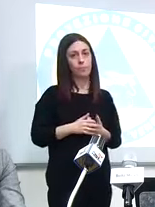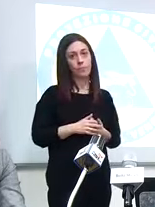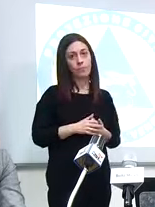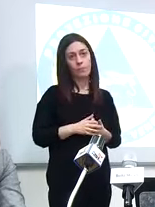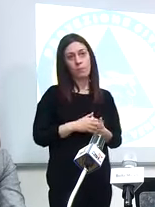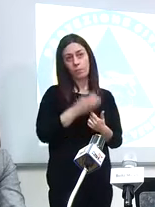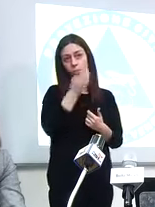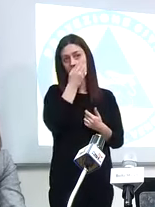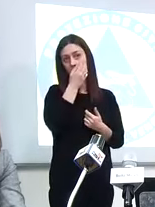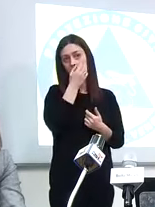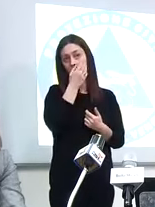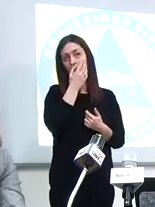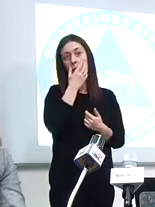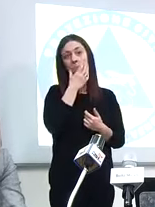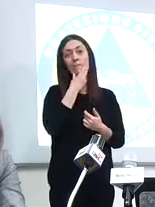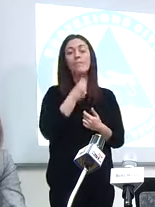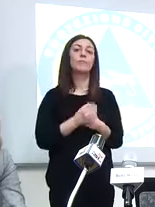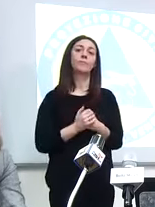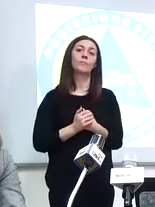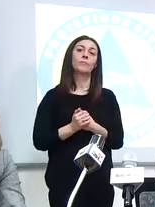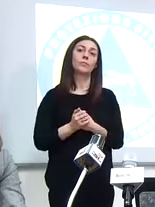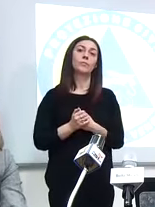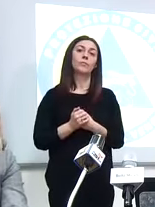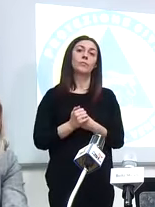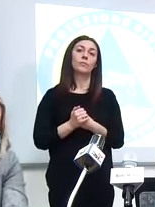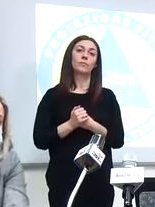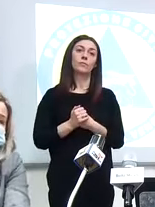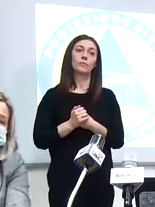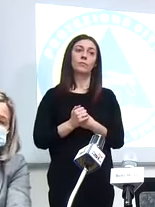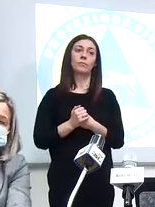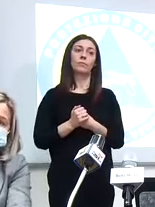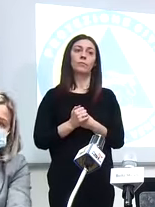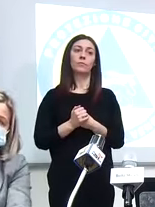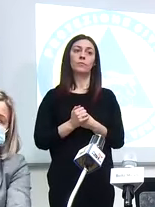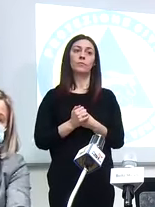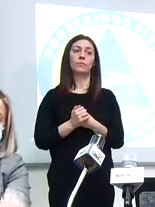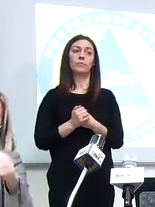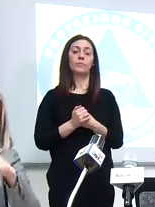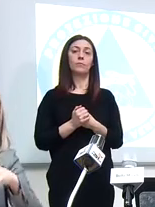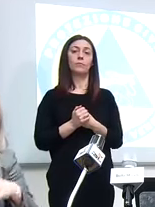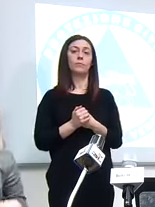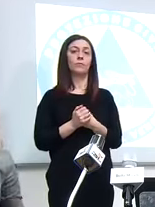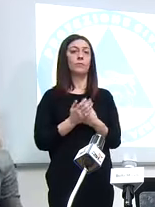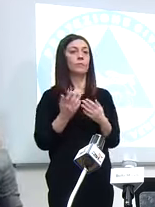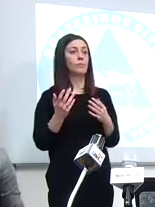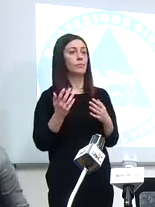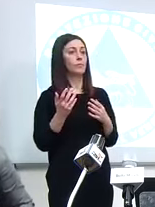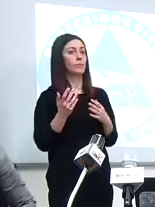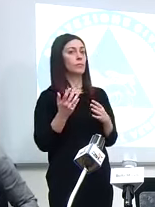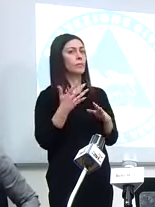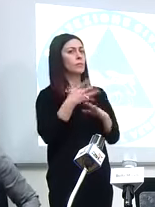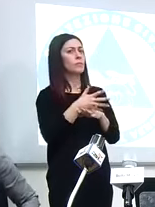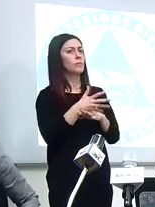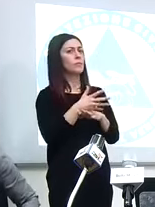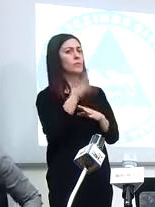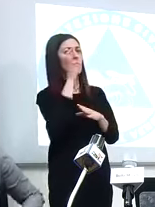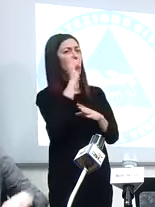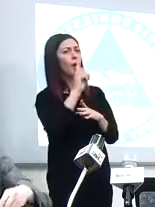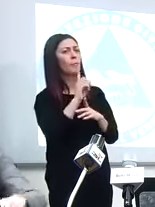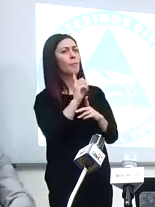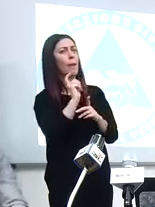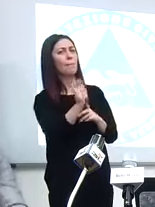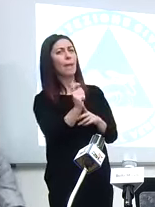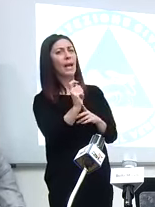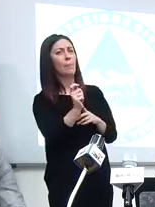insomma. Però successivamente, certo. E quale sarebbe il compenso questa